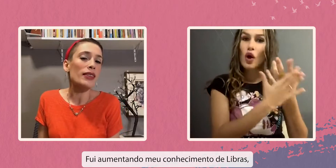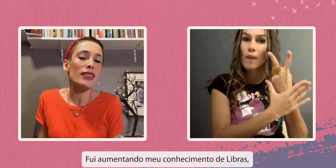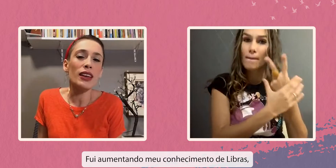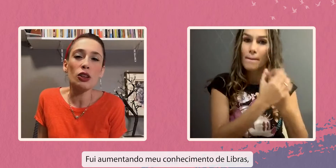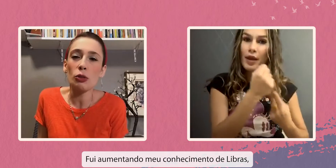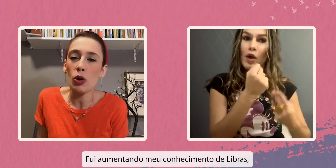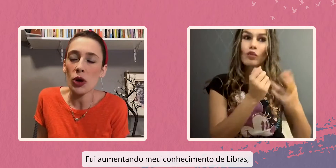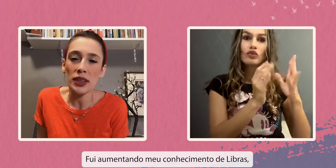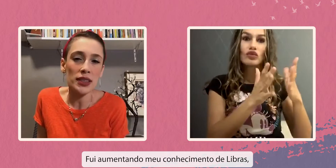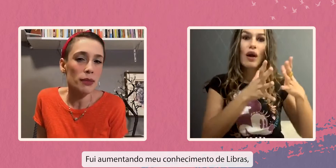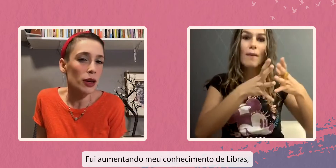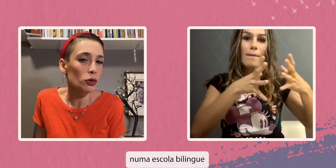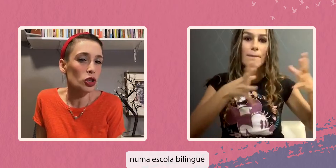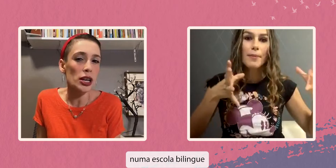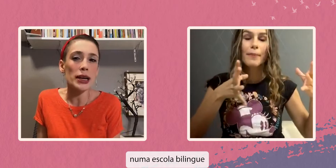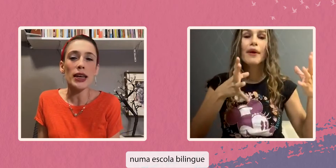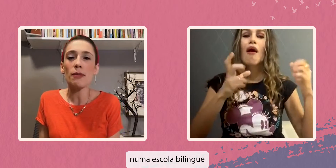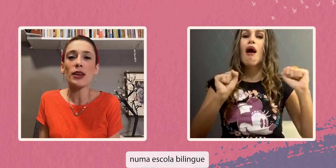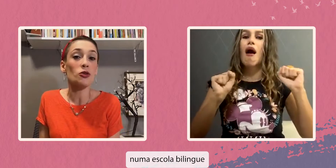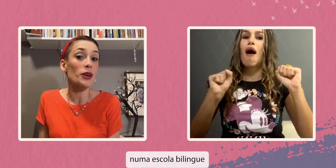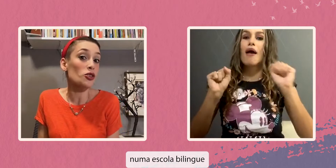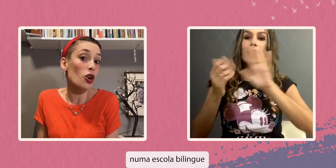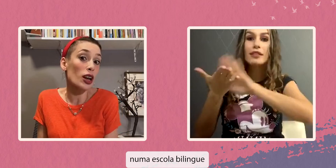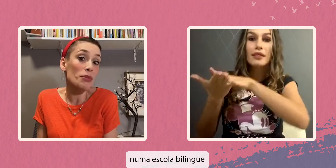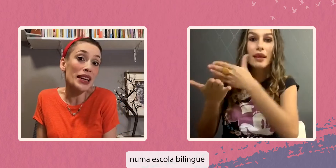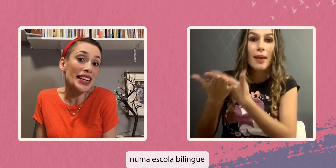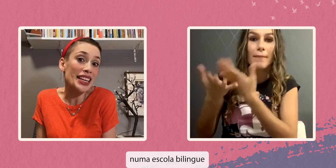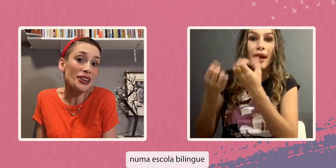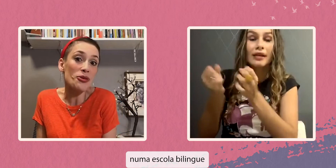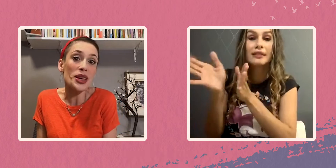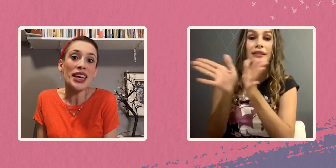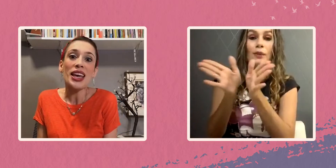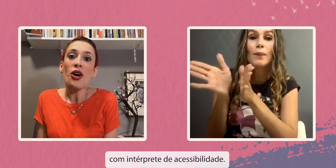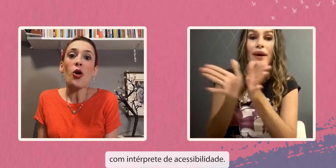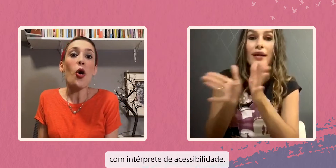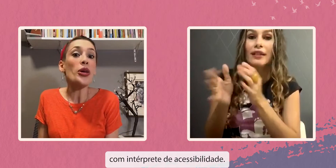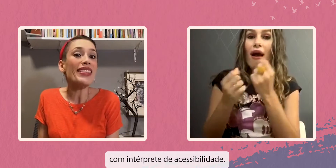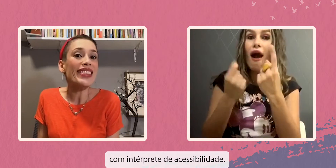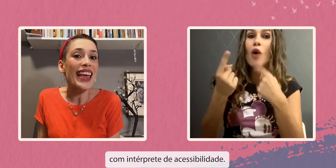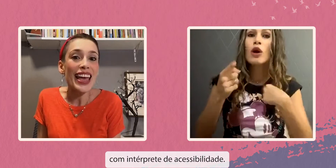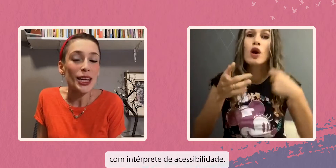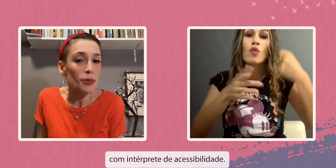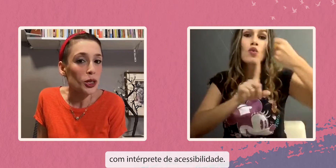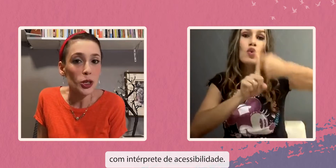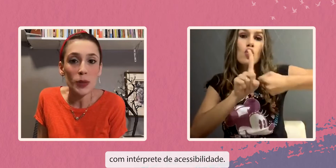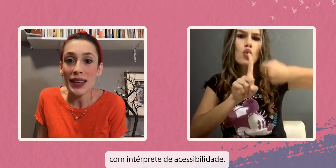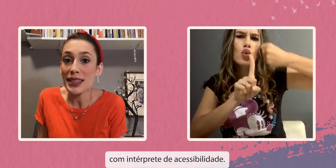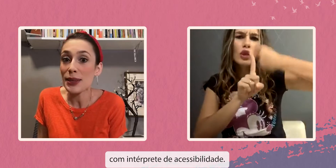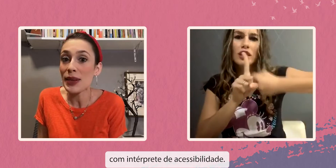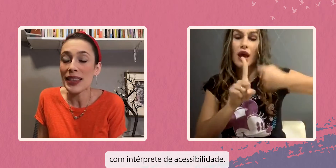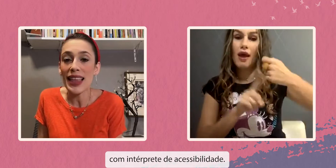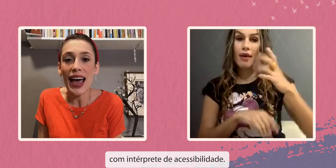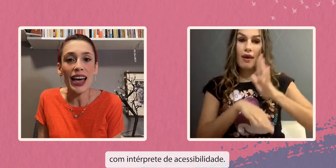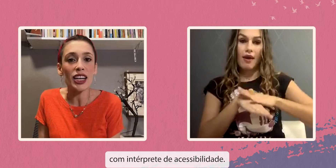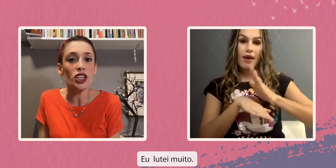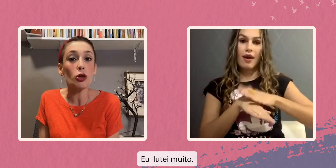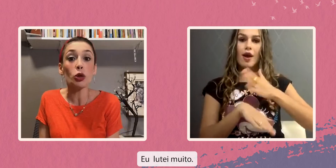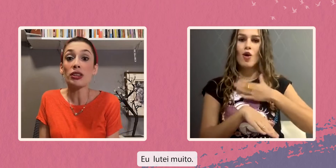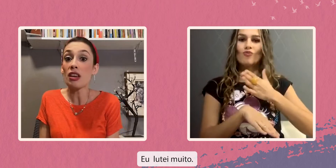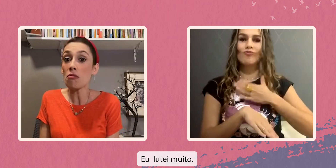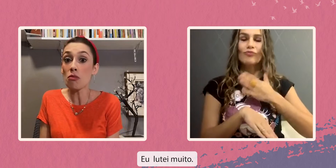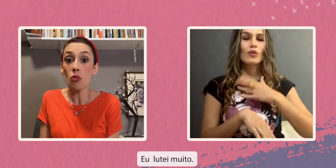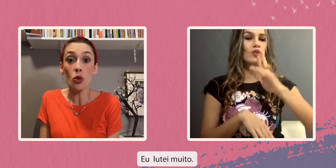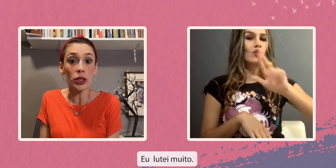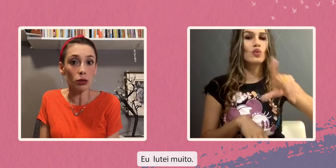fui aumentando o meu conhecimento de Libras numa escola bilíngue, com intérpretes para acessibilidade.